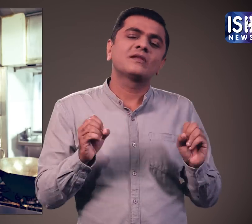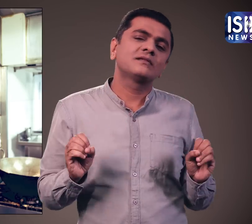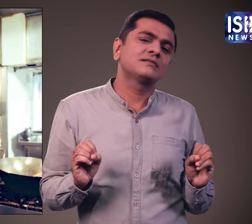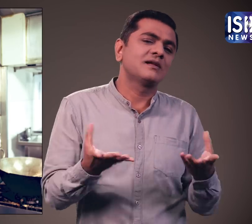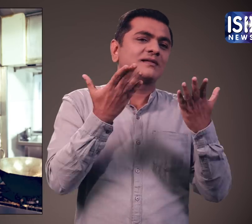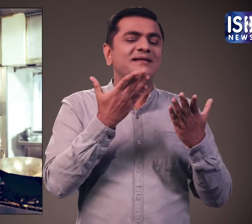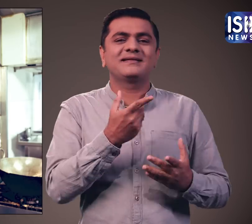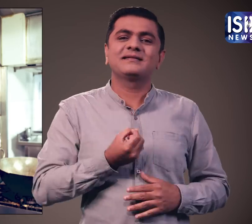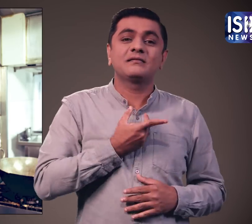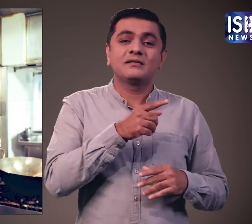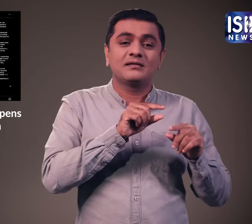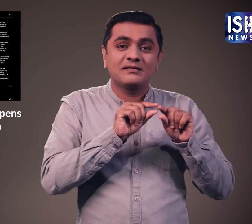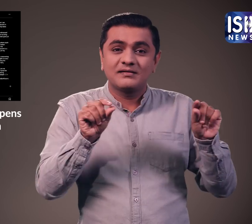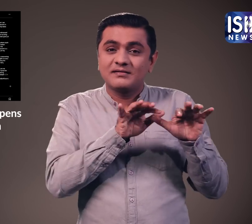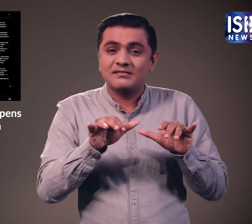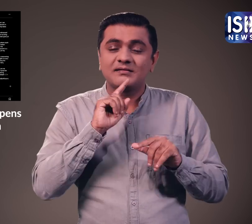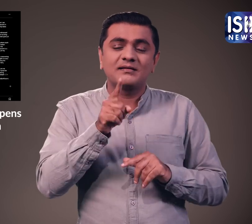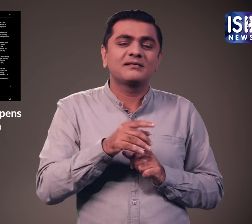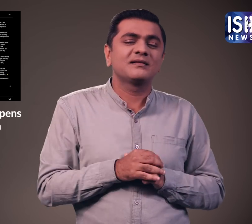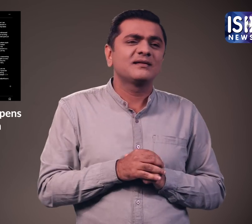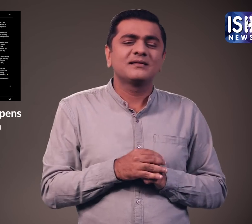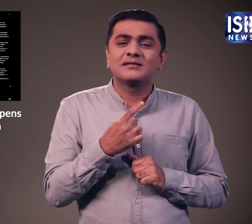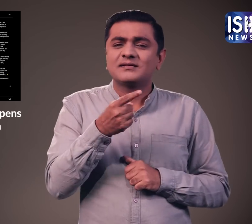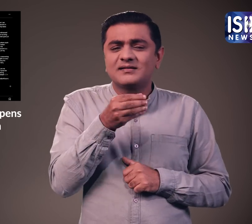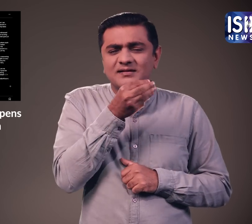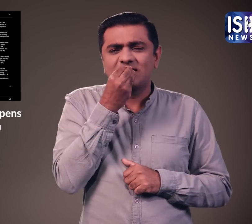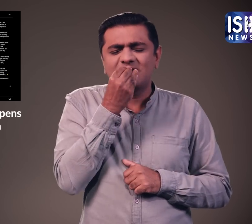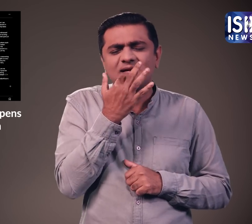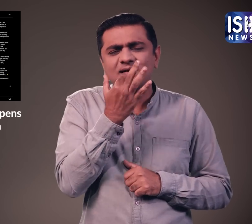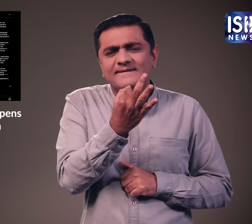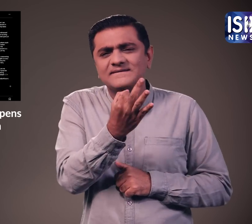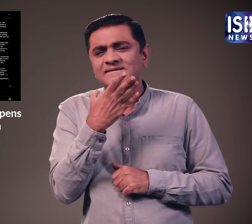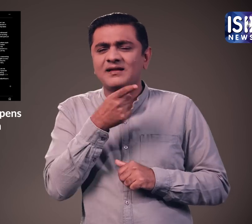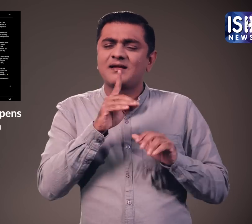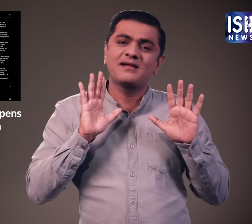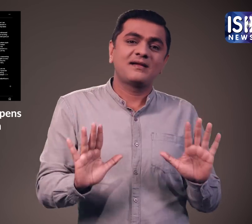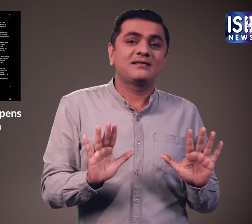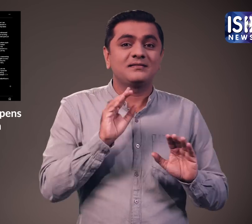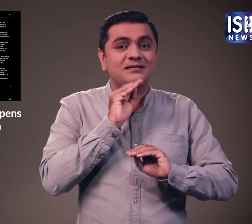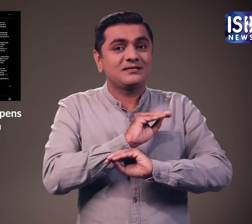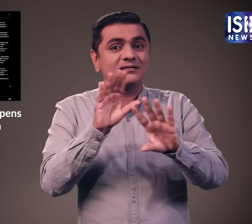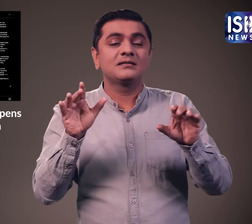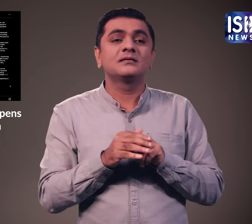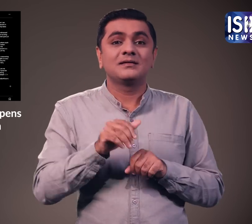किये। राहिना ने अपने पोस्ट में लिखा खाना बहुती स्वाजिष्ट है।